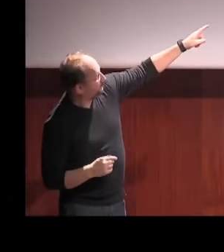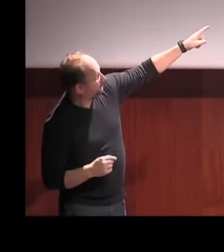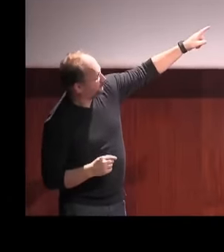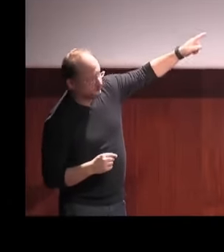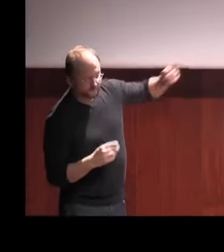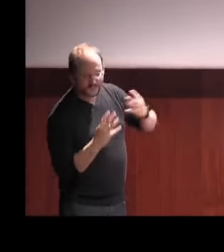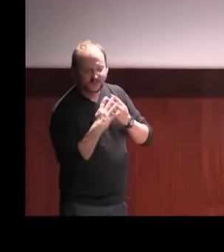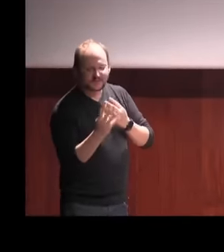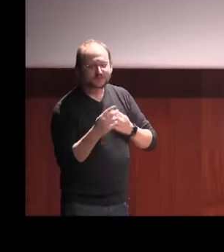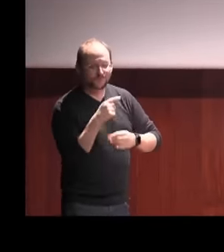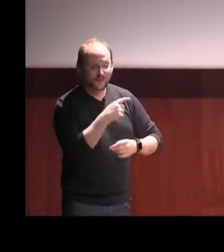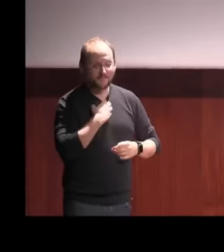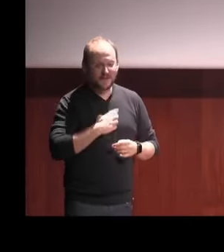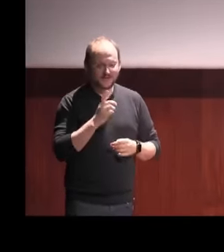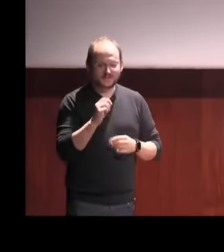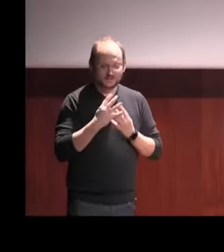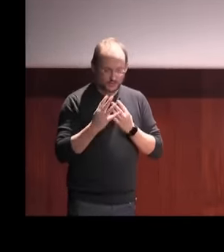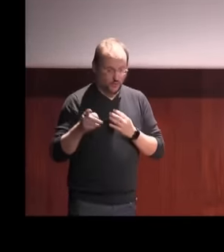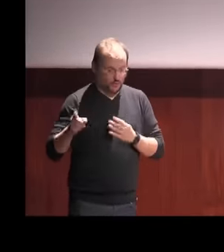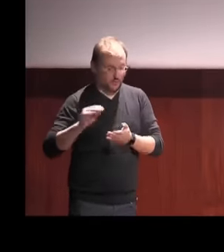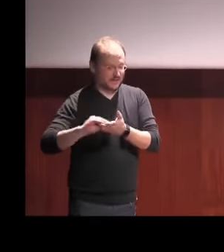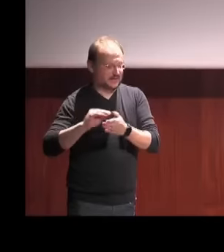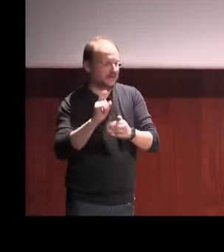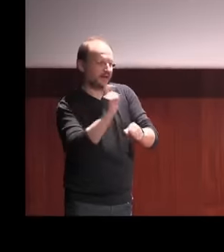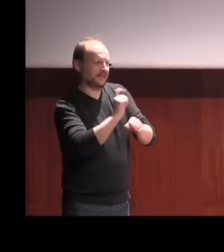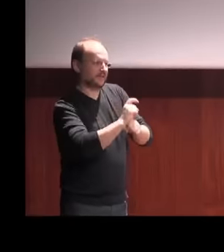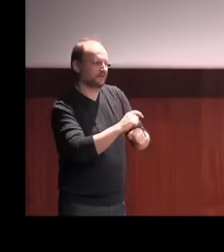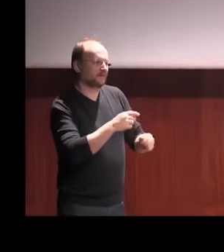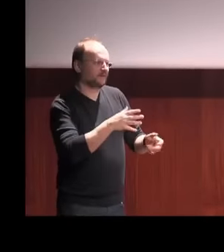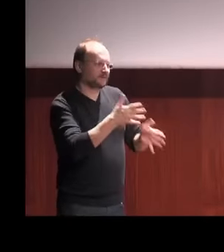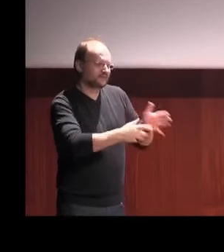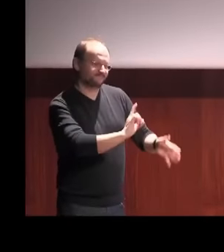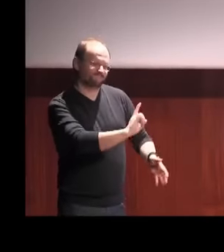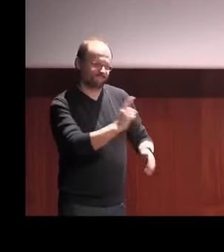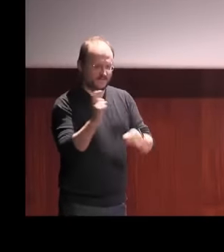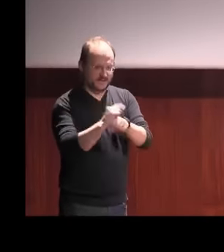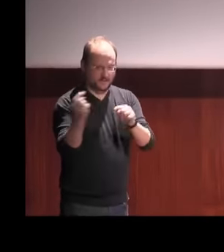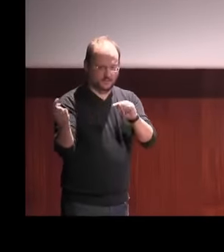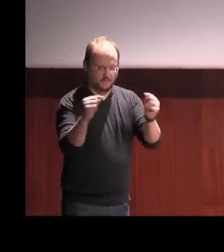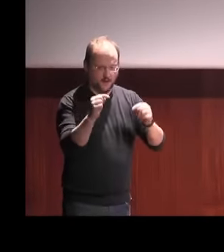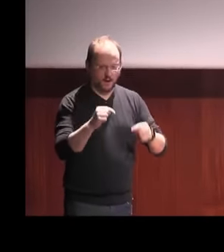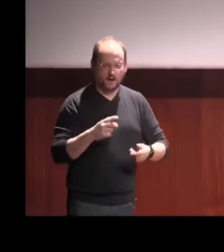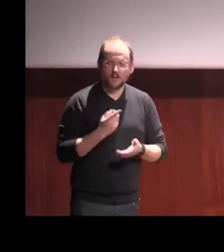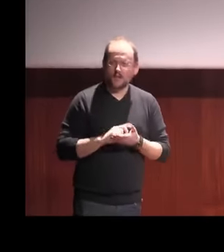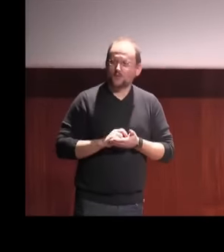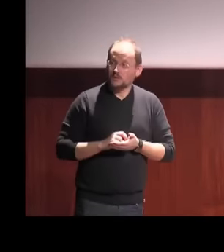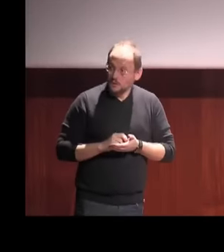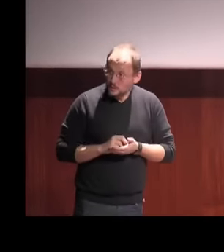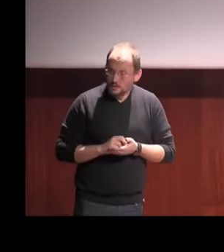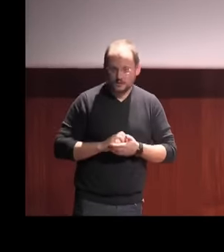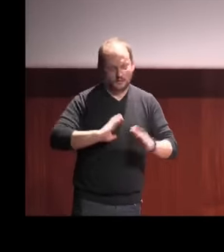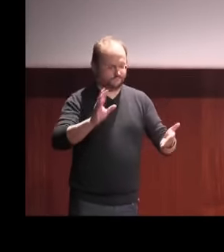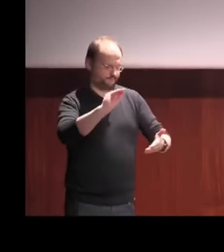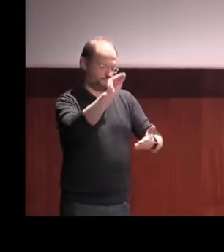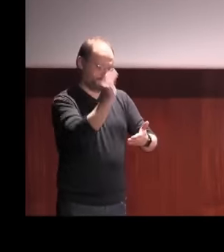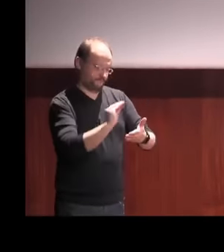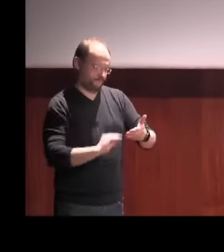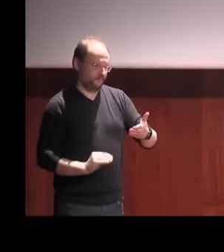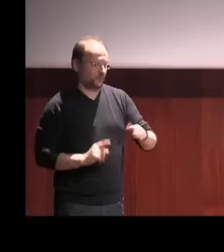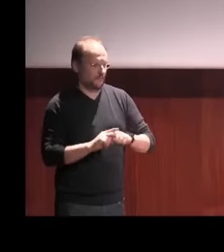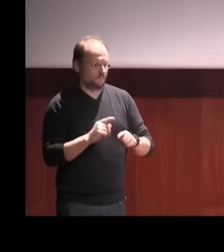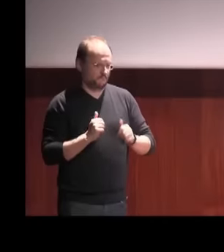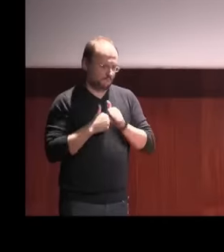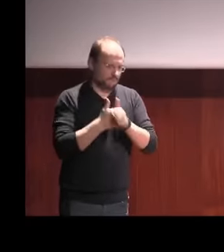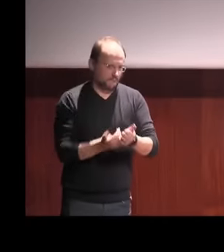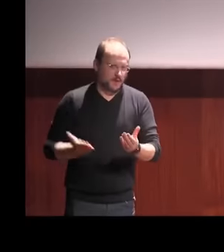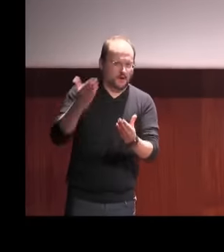Et puis ensuite, l'abbé Deschamps avait écrit une critique sur les signes méthodiques et donc il y a eu un